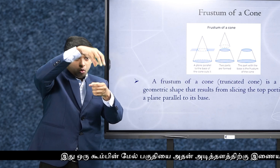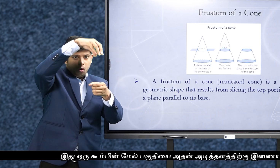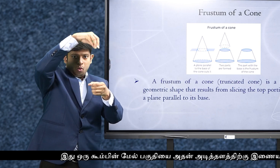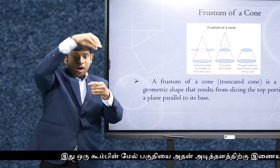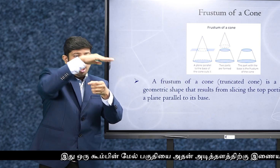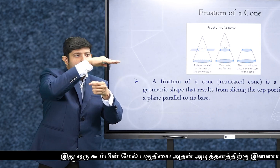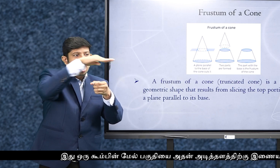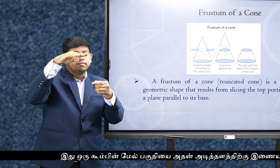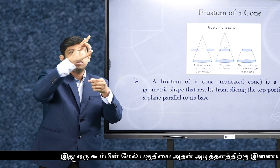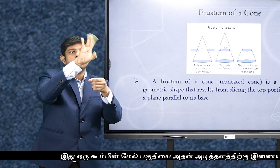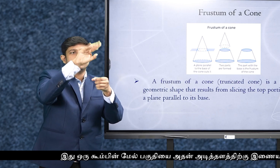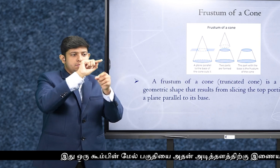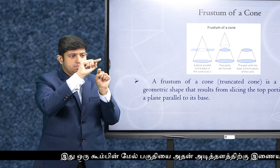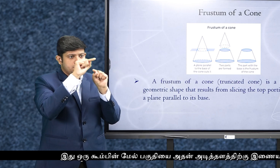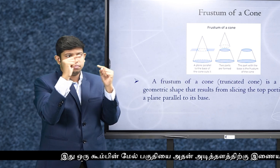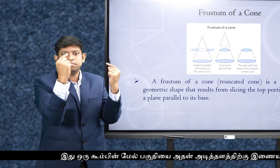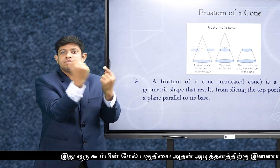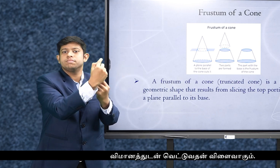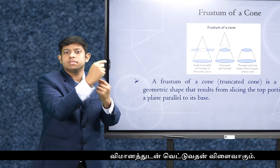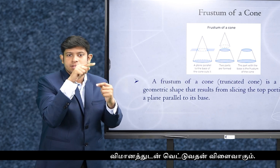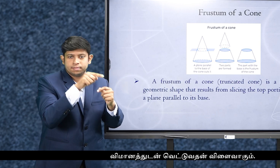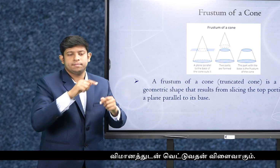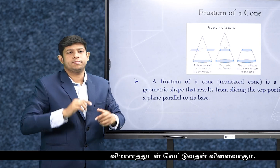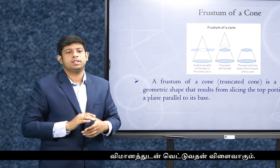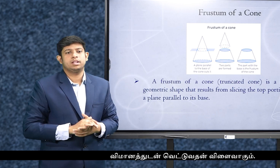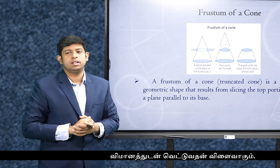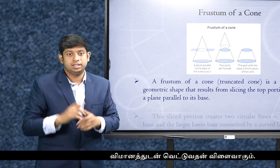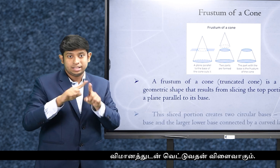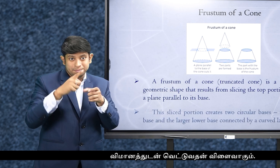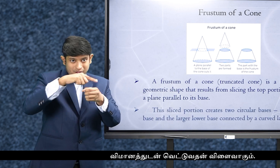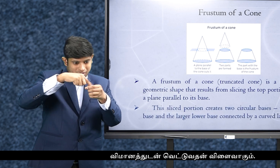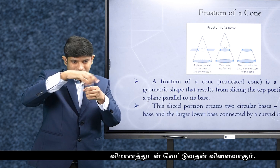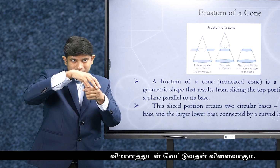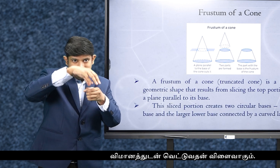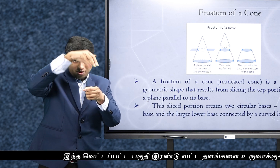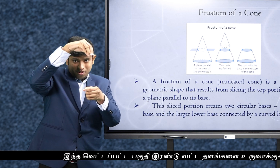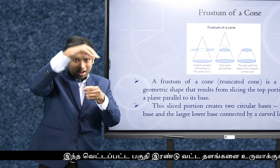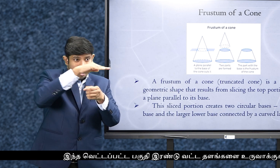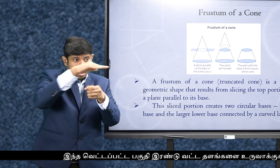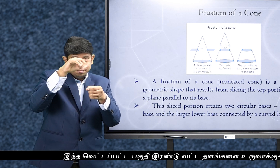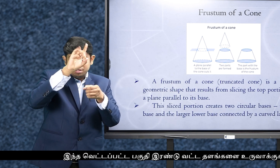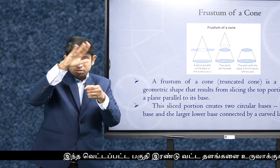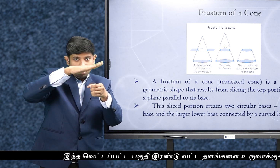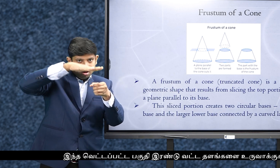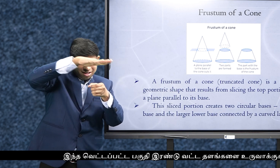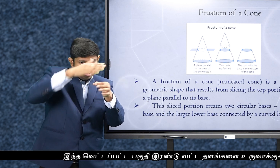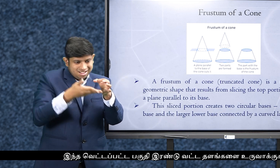அதன் அடித்தளத்திற்கு இணையாக ஒரு சமதளத்துடன் வெட்டுவதன் விளைவாகும். இந்த வெட்டப்பட்ட பகுதி இரண்டு